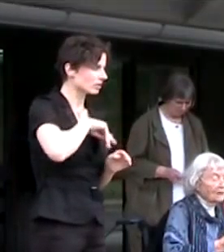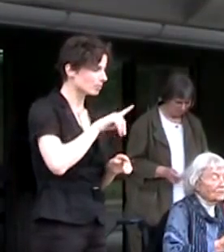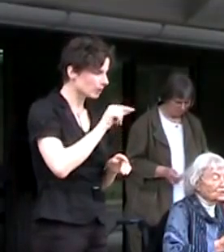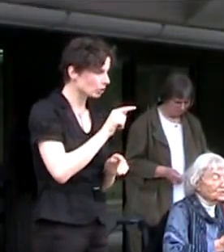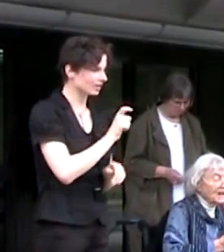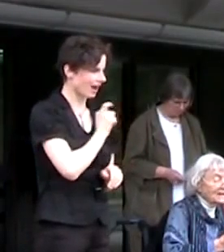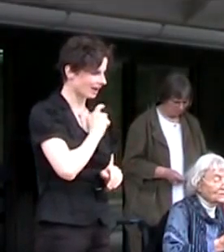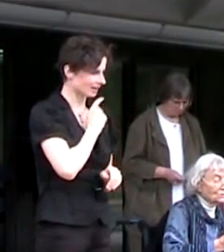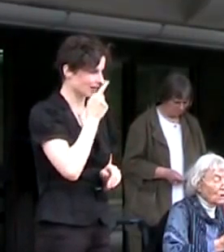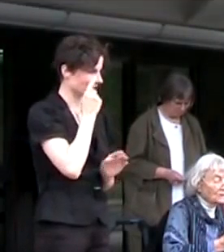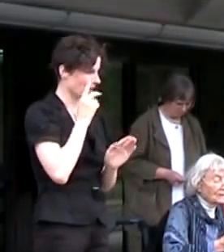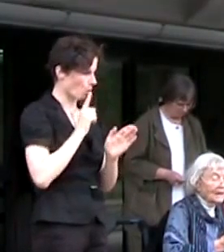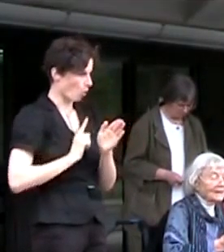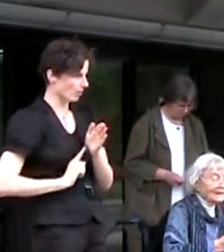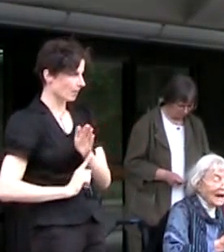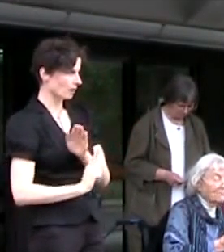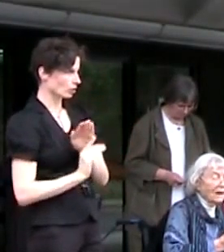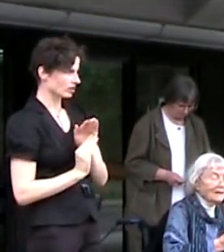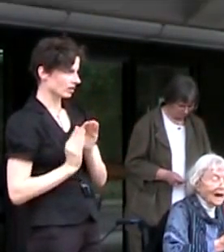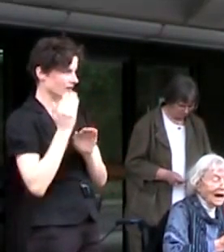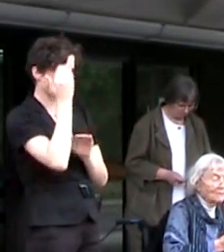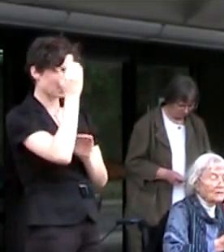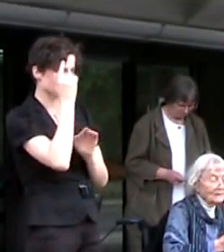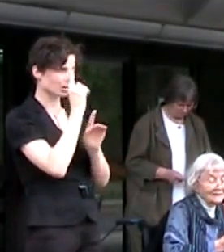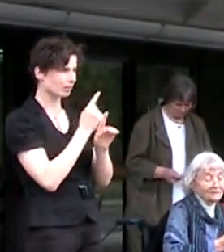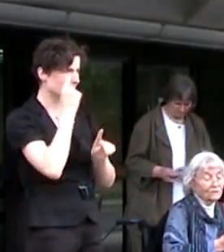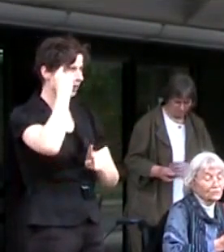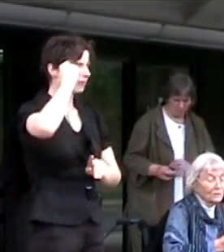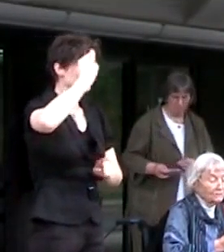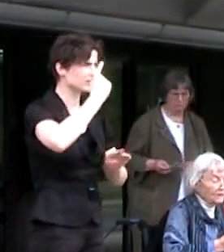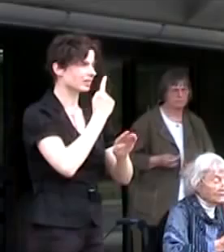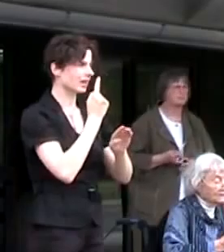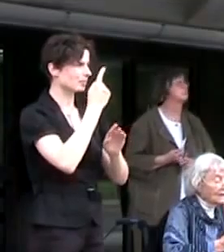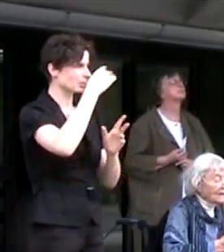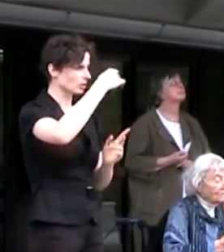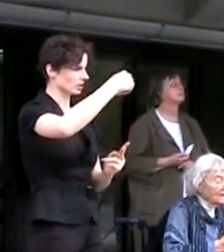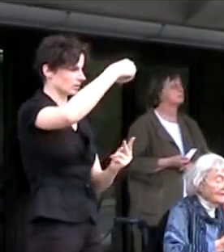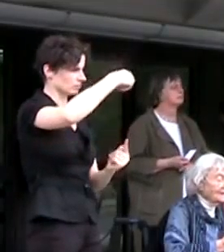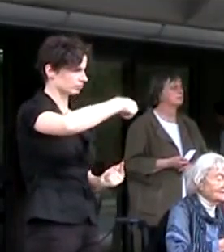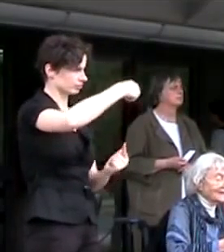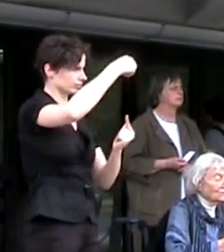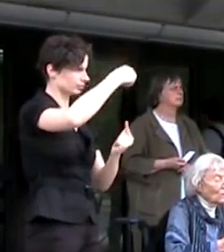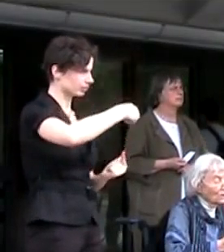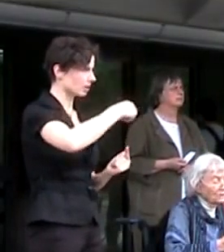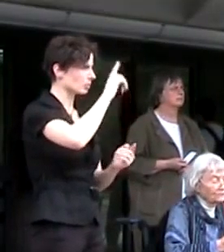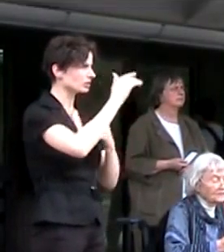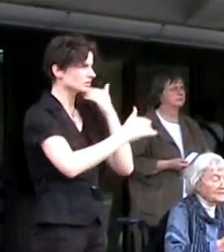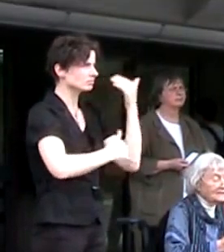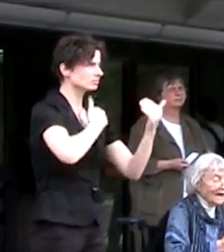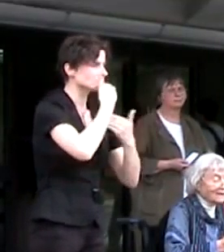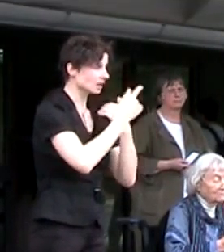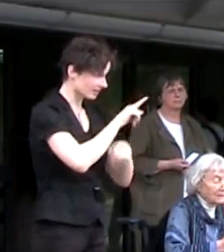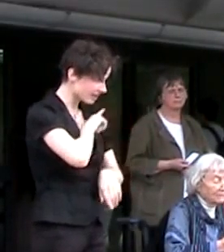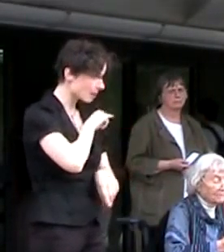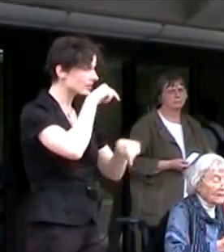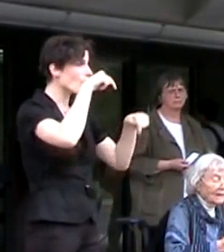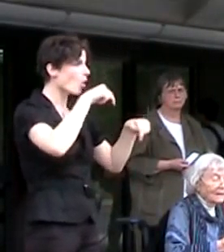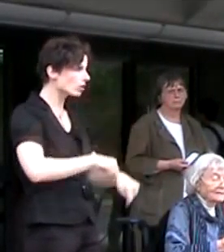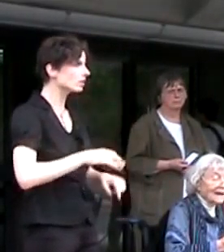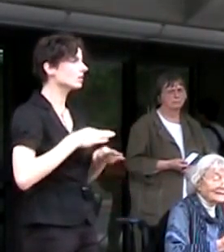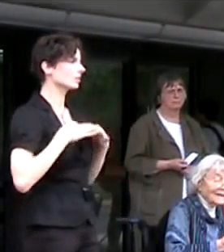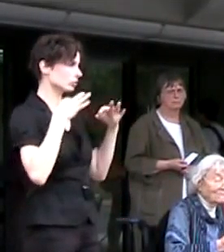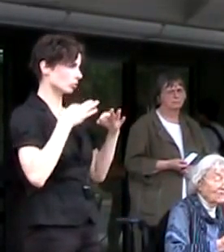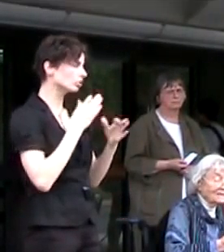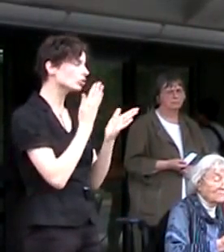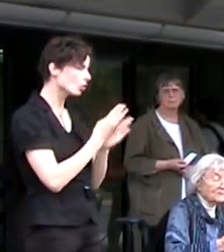Traumebene verstehen zu können, kann man aber nicht gesund werden, wie ich es seit 49 Jahren bin.